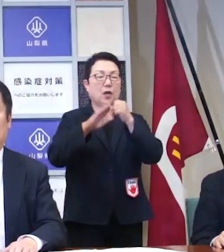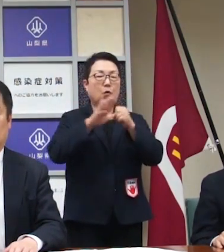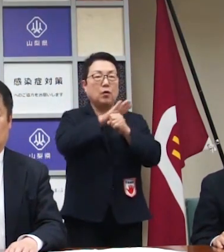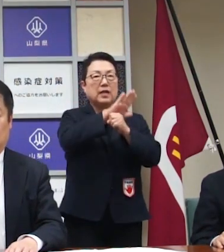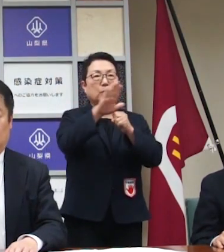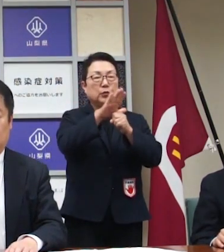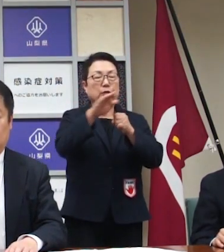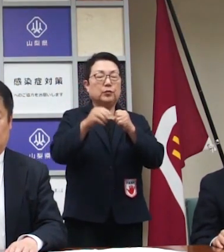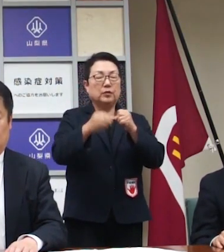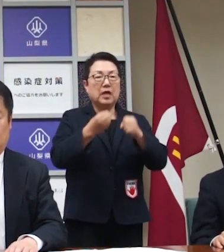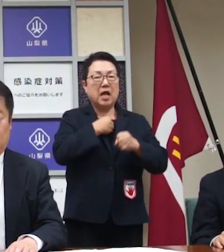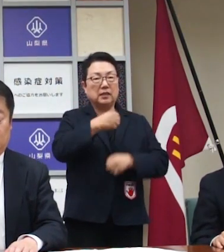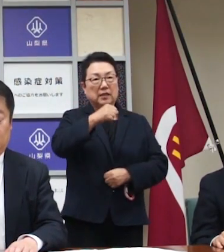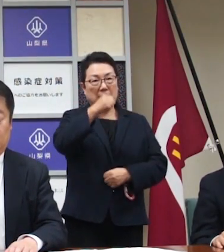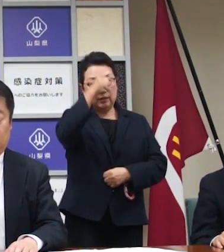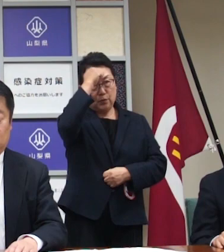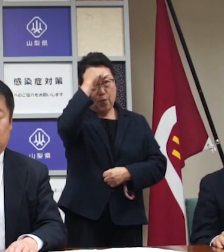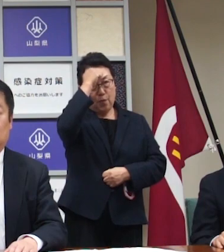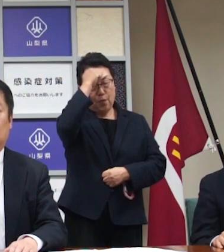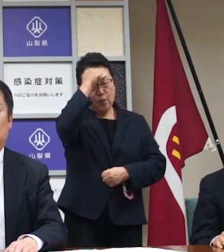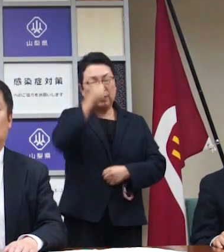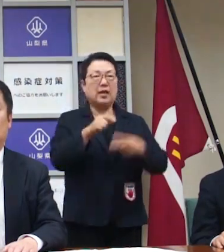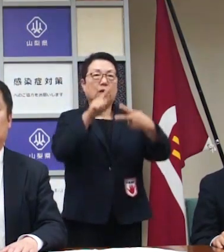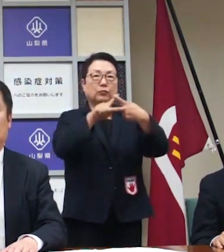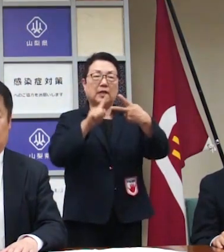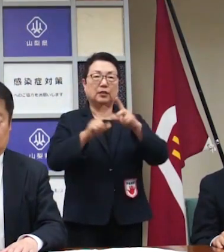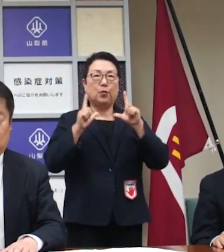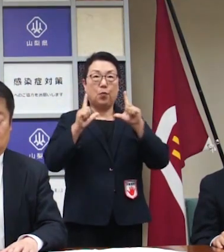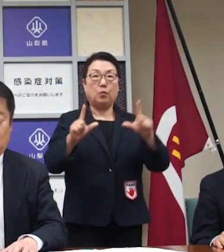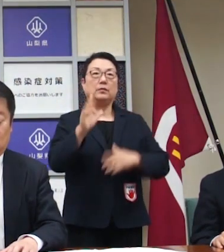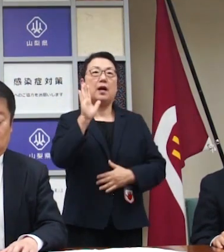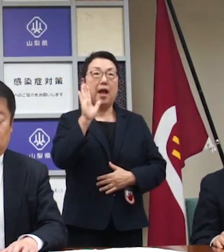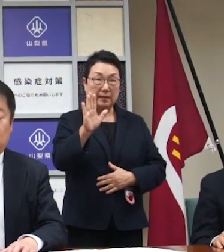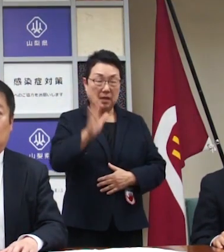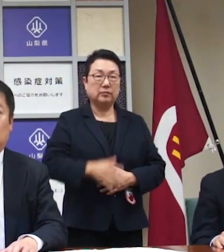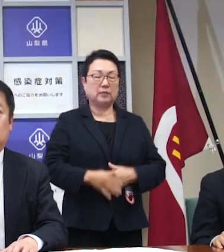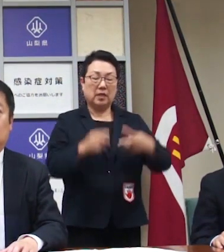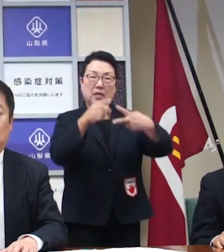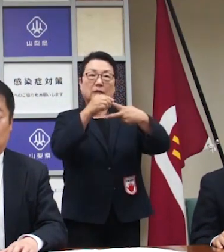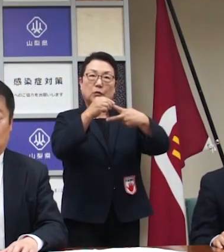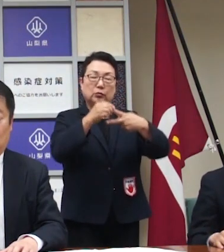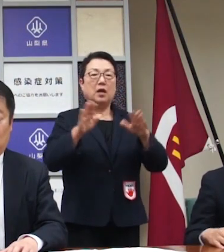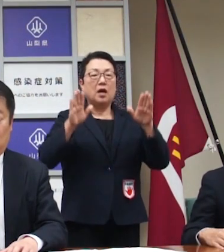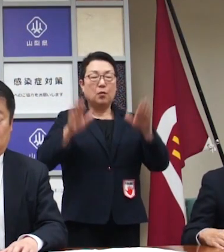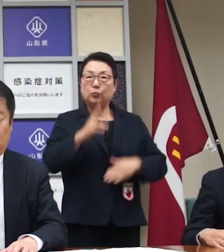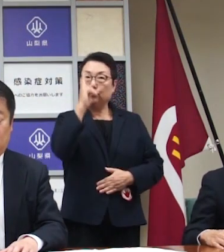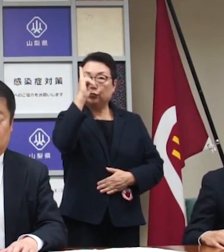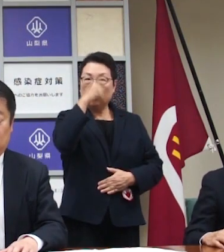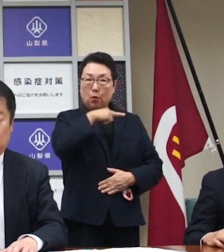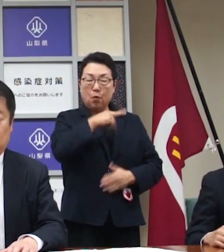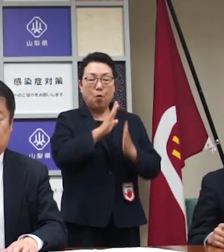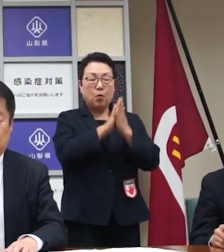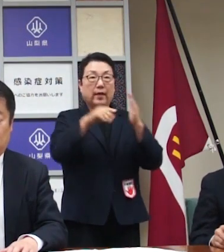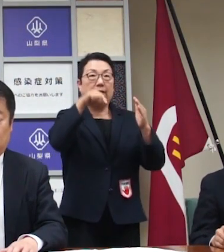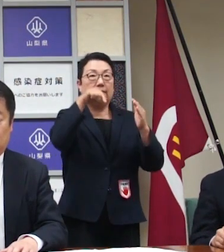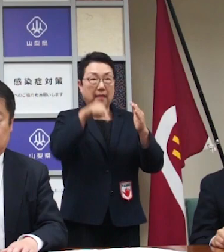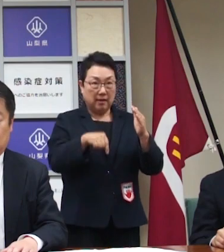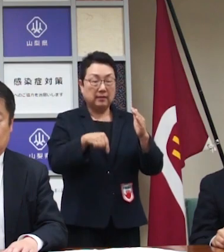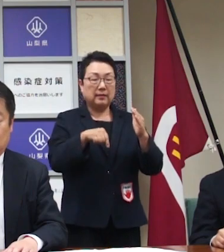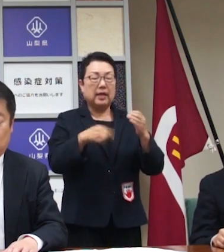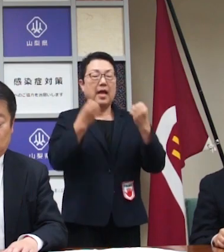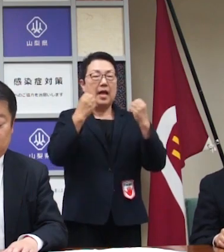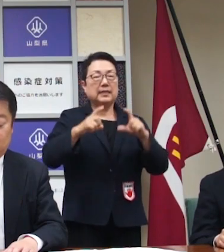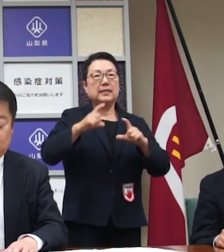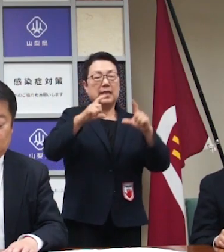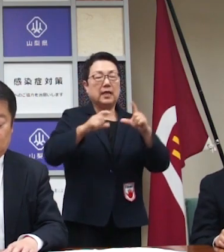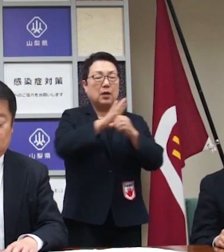しまして、2点、皆様にご報告を申し上げます。一つは本日午後、県内におきまして、新